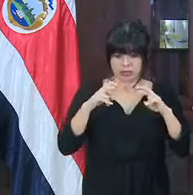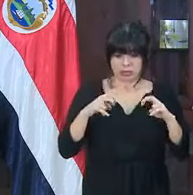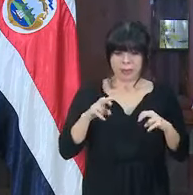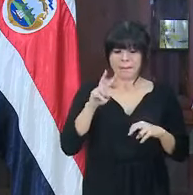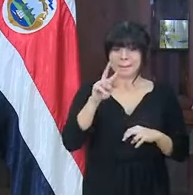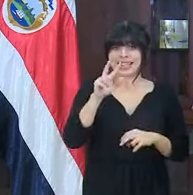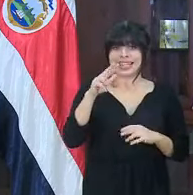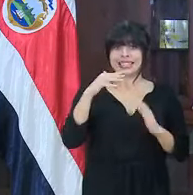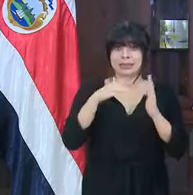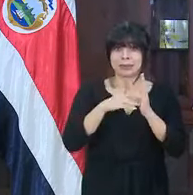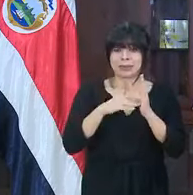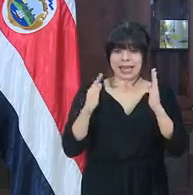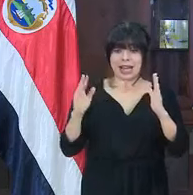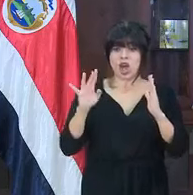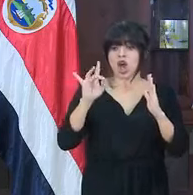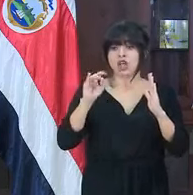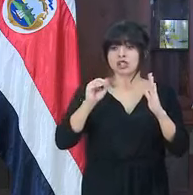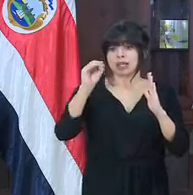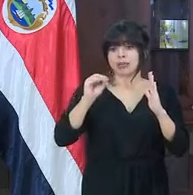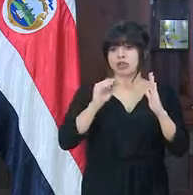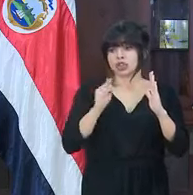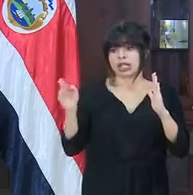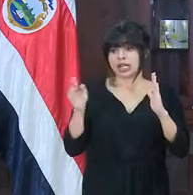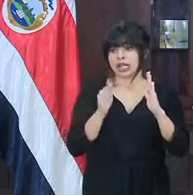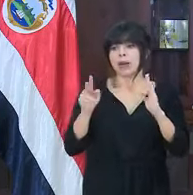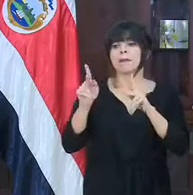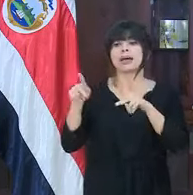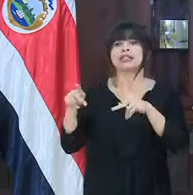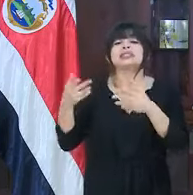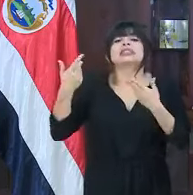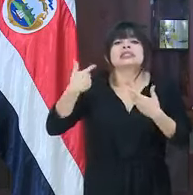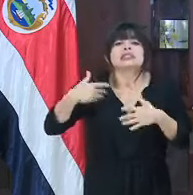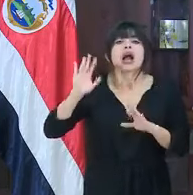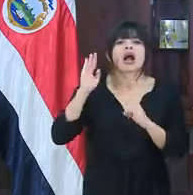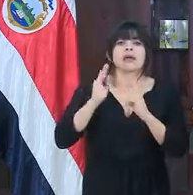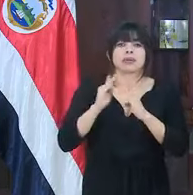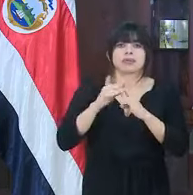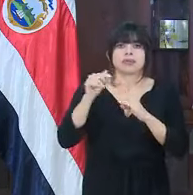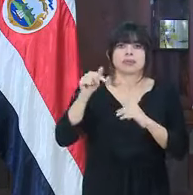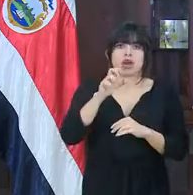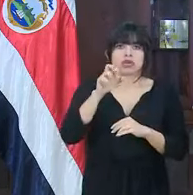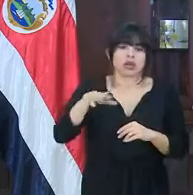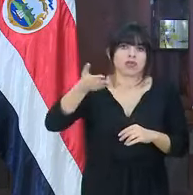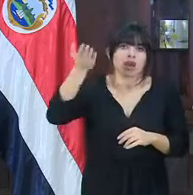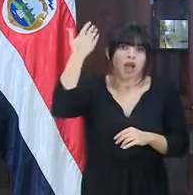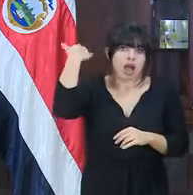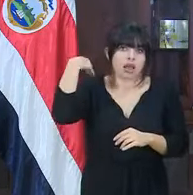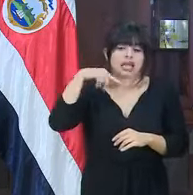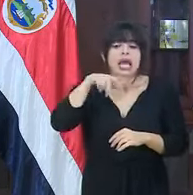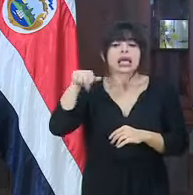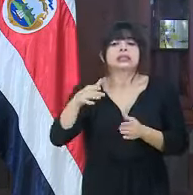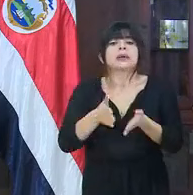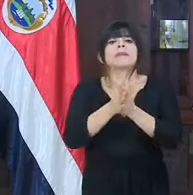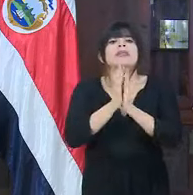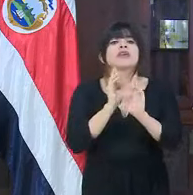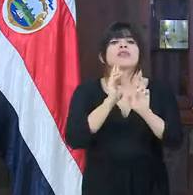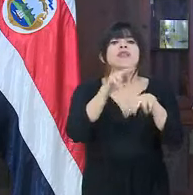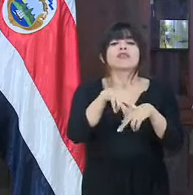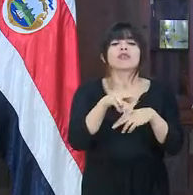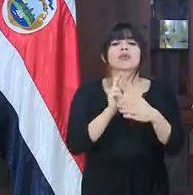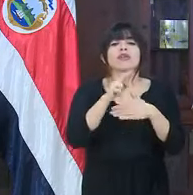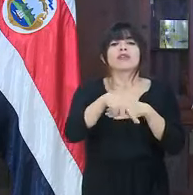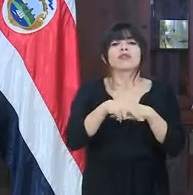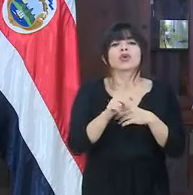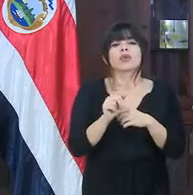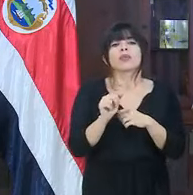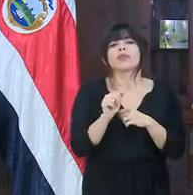23 mil, el 80% son personas que ya viven en el país y que han solicitado refugio con algún otro